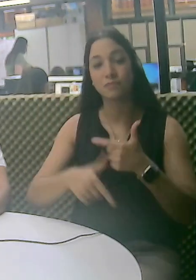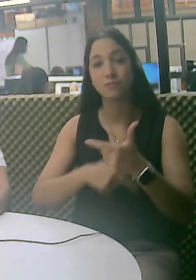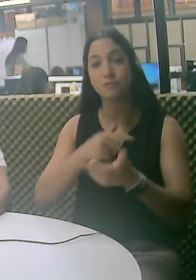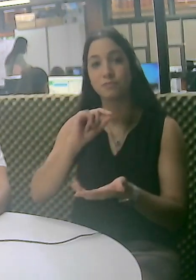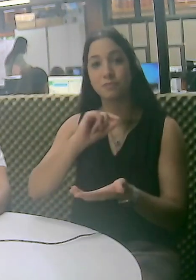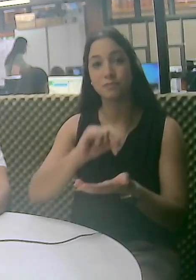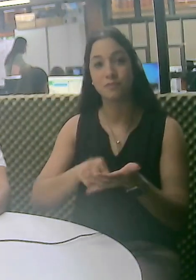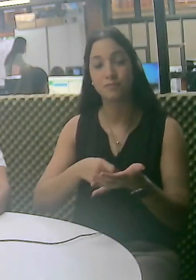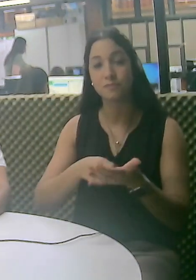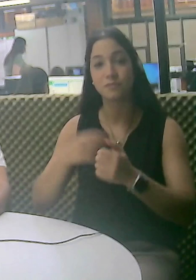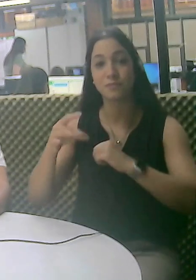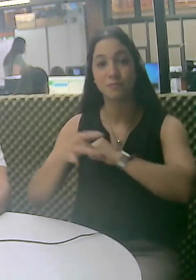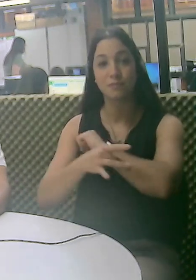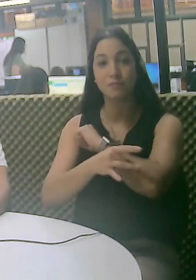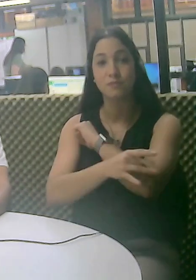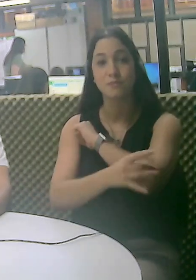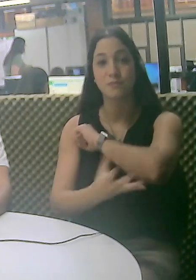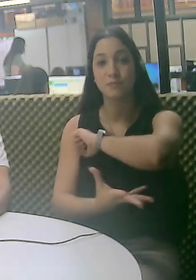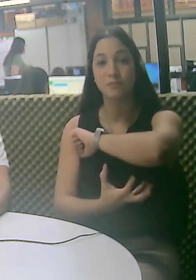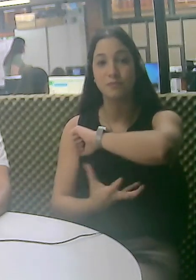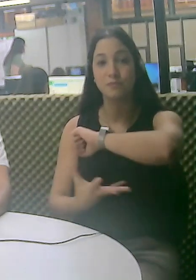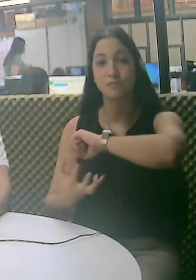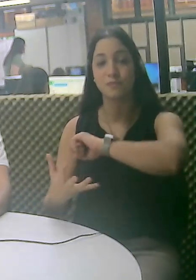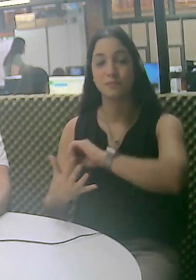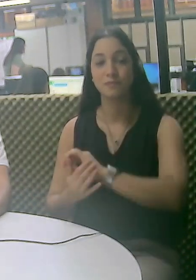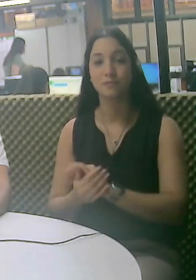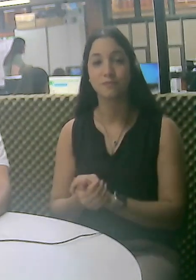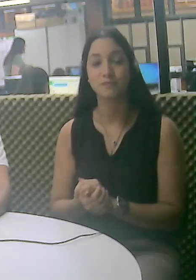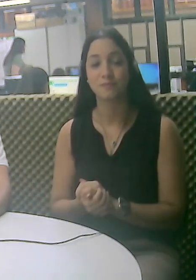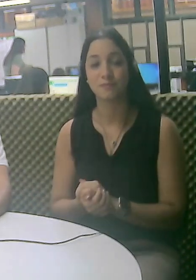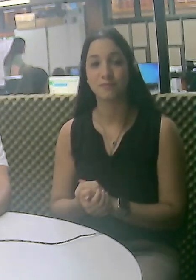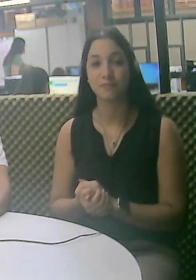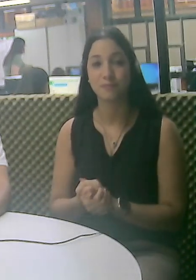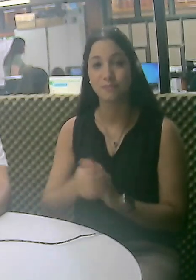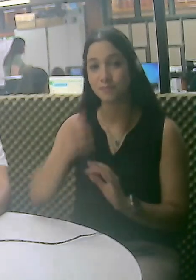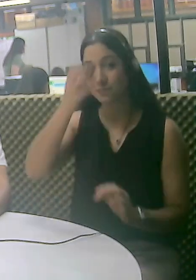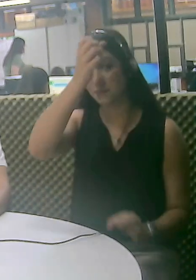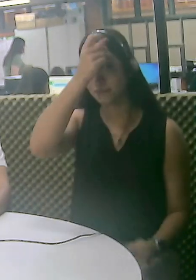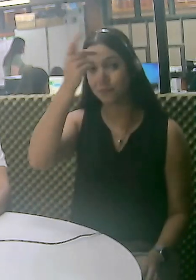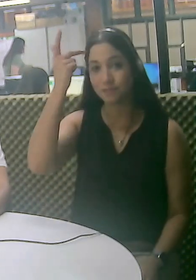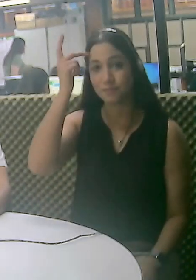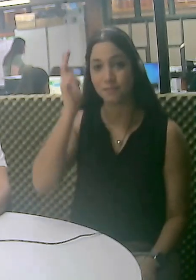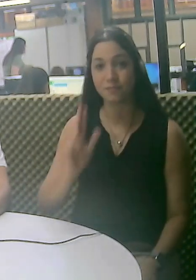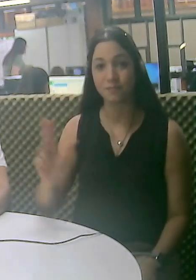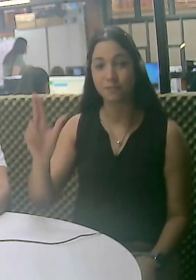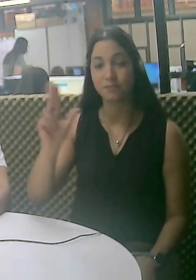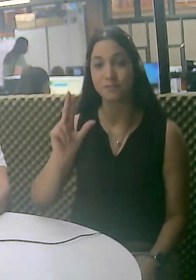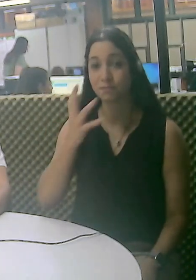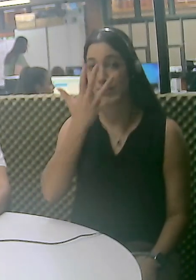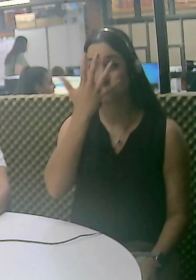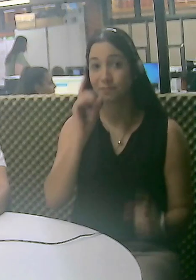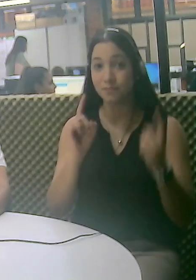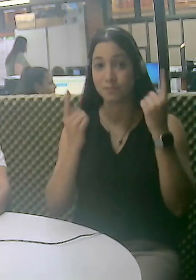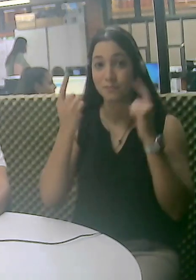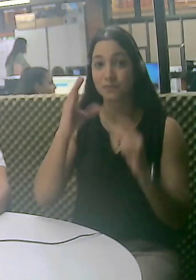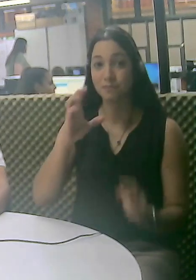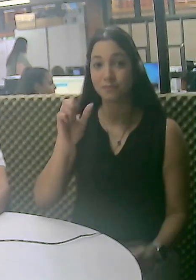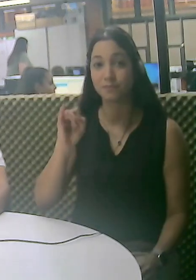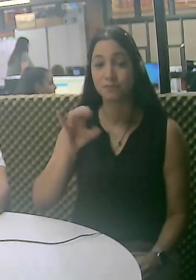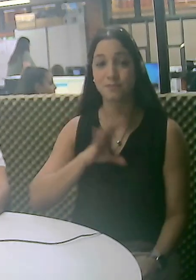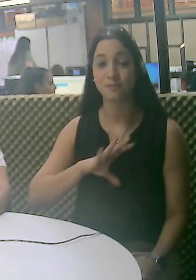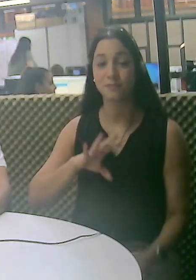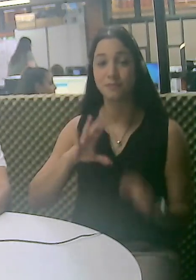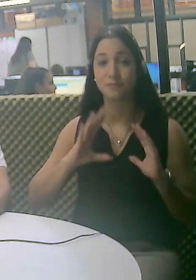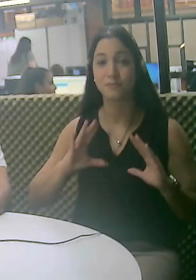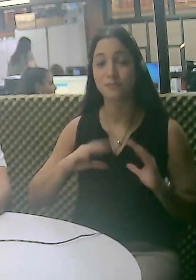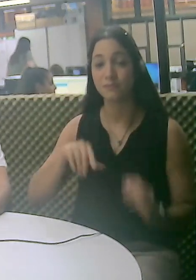para obras de pavimentação e drenagem. E ainda, Prefeitura de Uberlândia promove Carnaval dos Ceais no Parque do